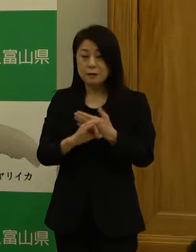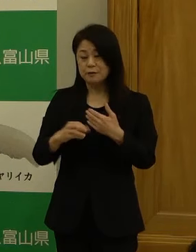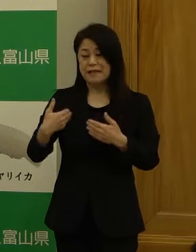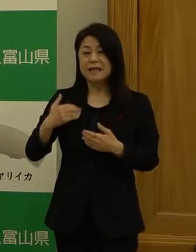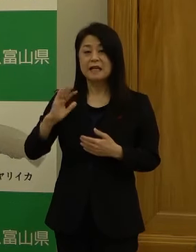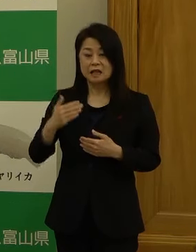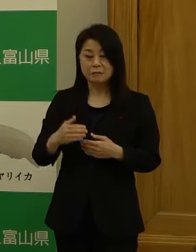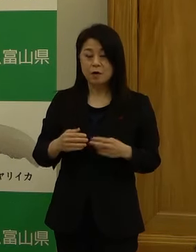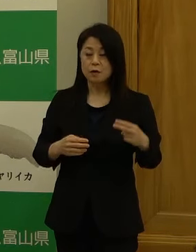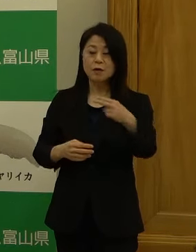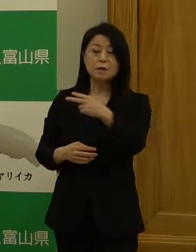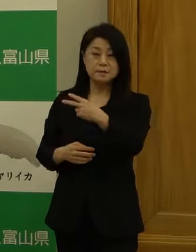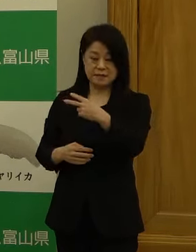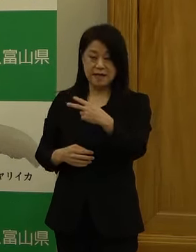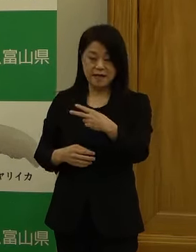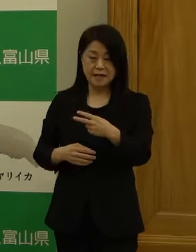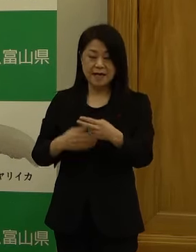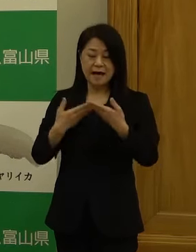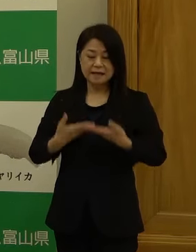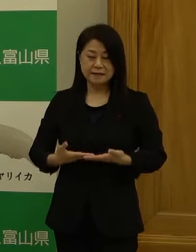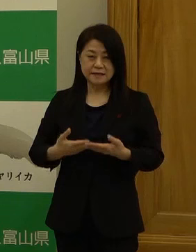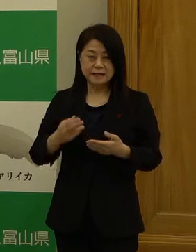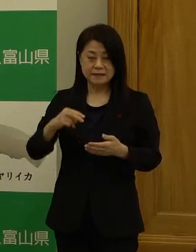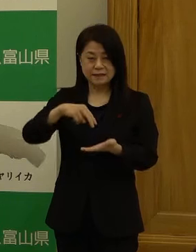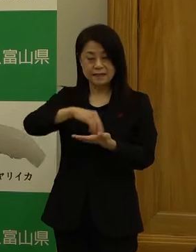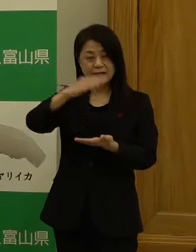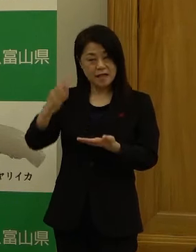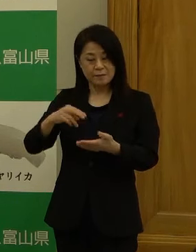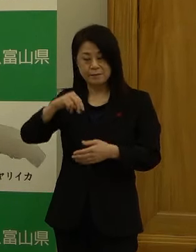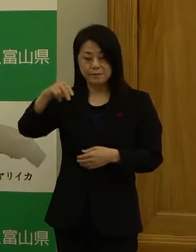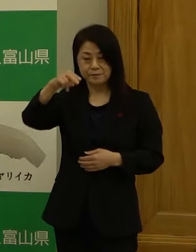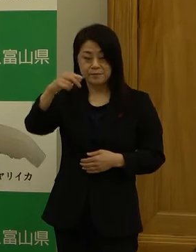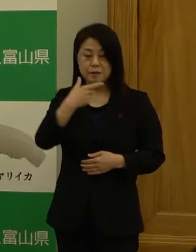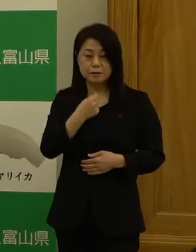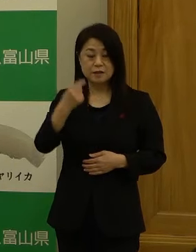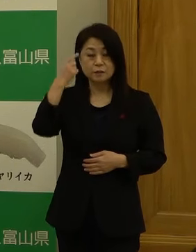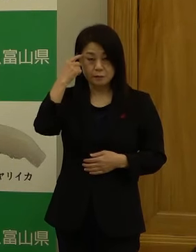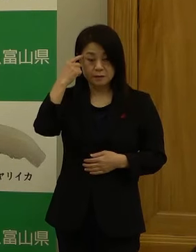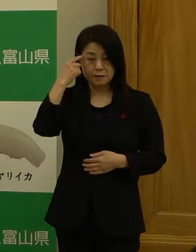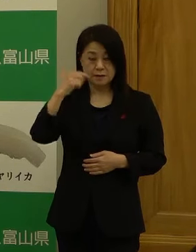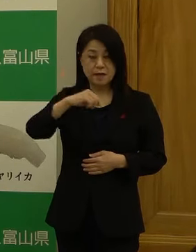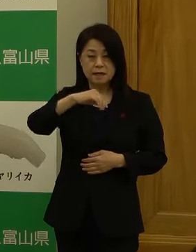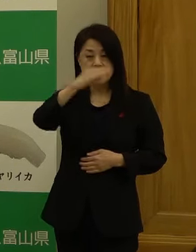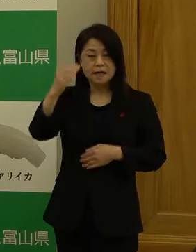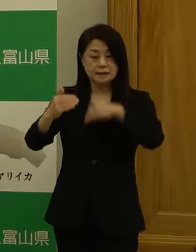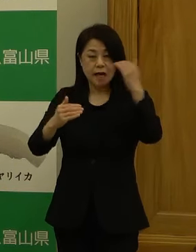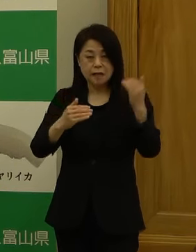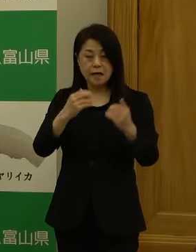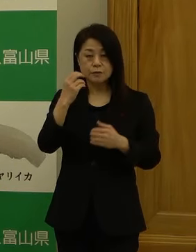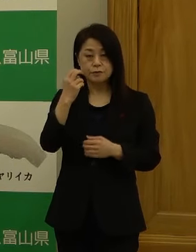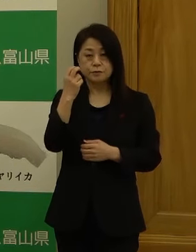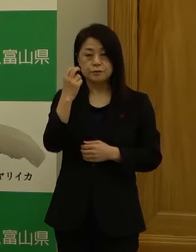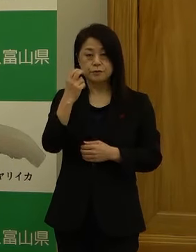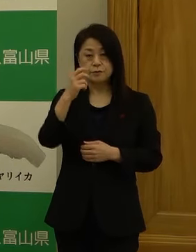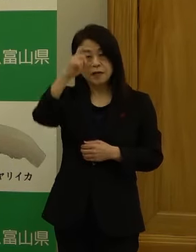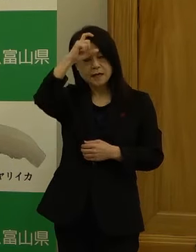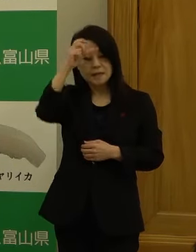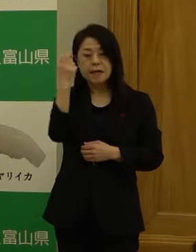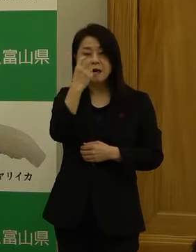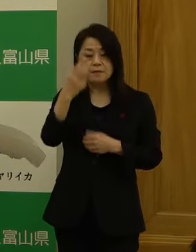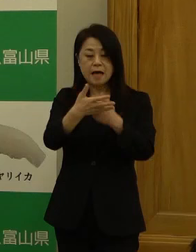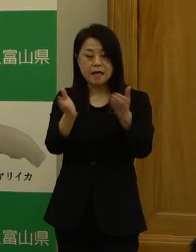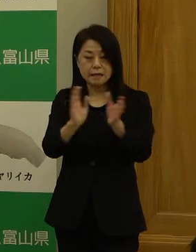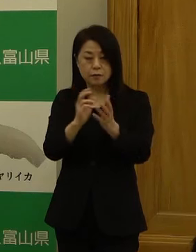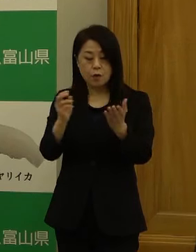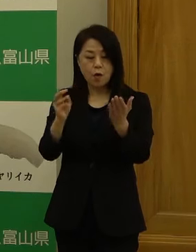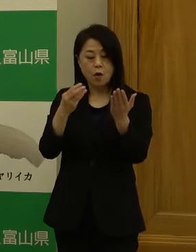れを見て安全に立山にアタックしてみてほしいと思います。山岳警備隊の監修なのでしっかりしたものです。登山